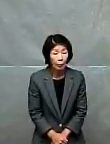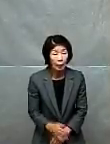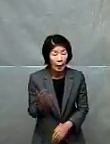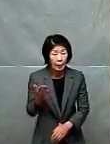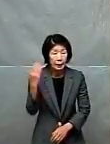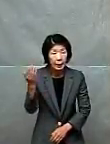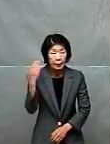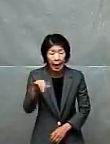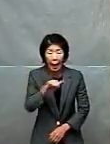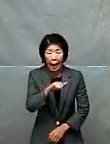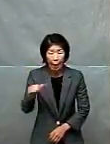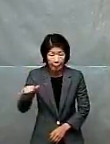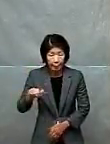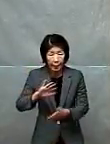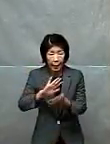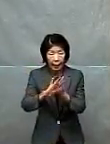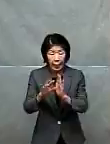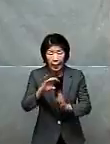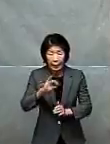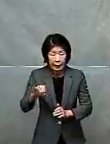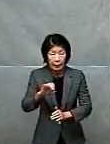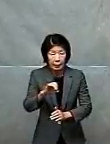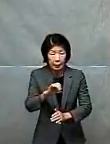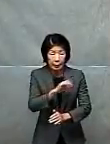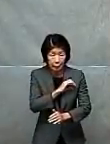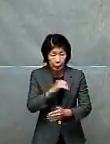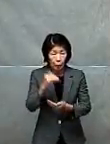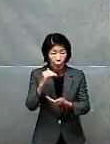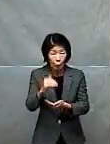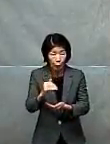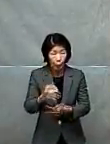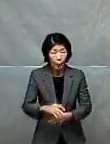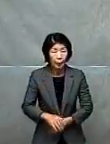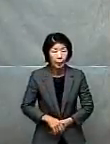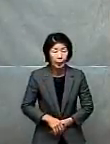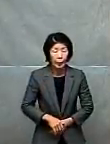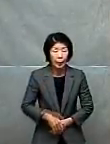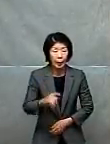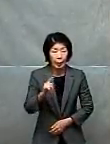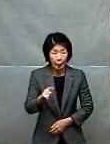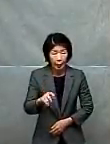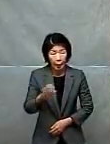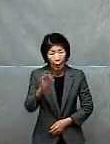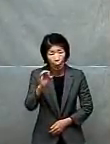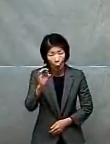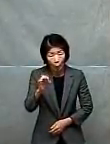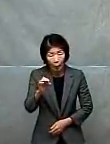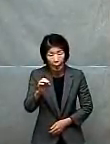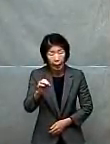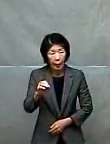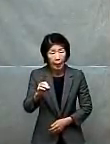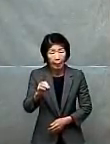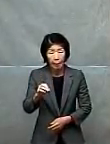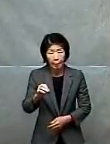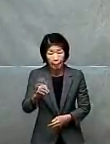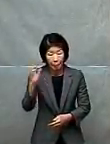日安倍健一元県議が会見で、 はい、 まあ、547万円が、まあ、疑問が残るとして、まあ、返還する考